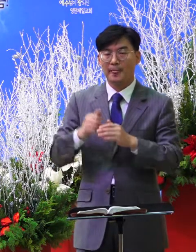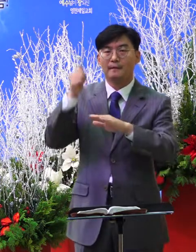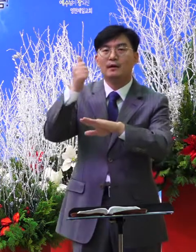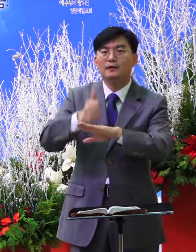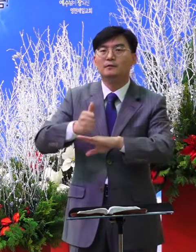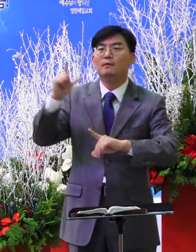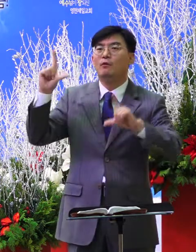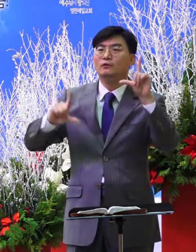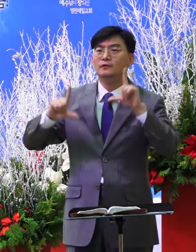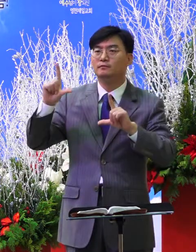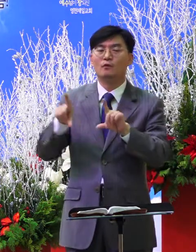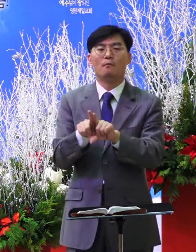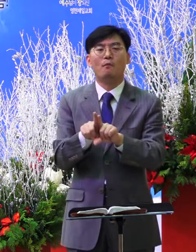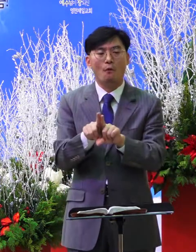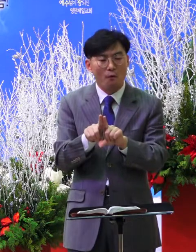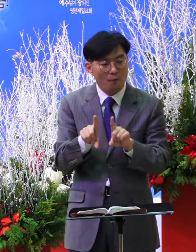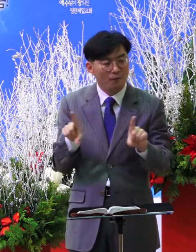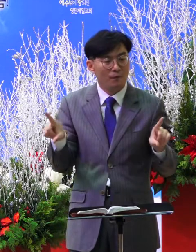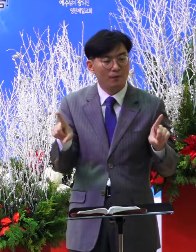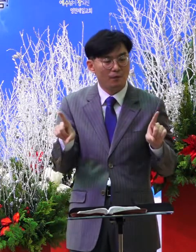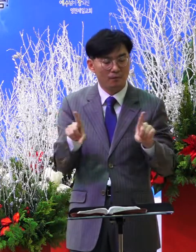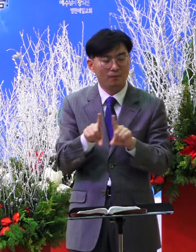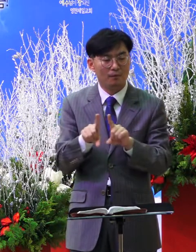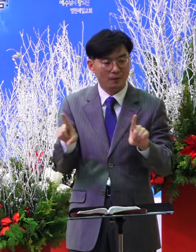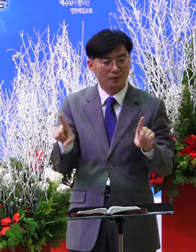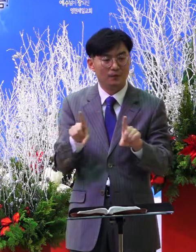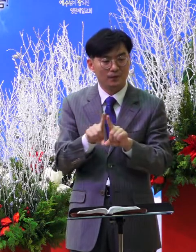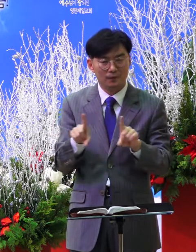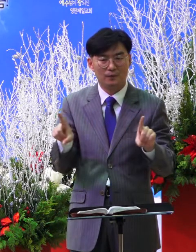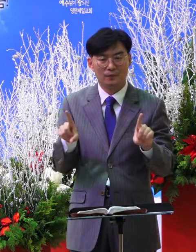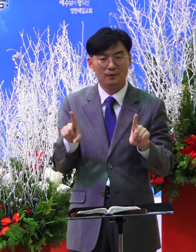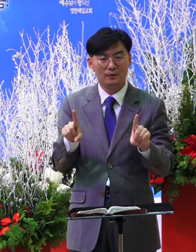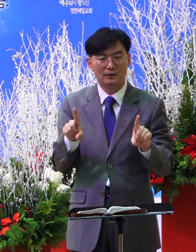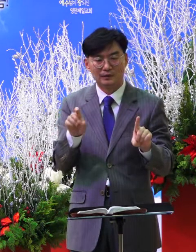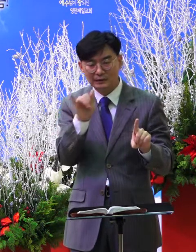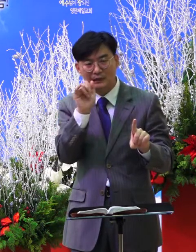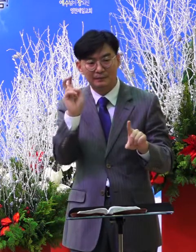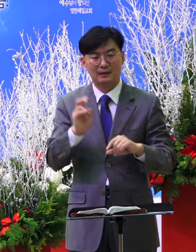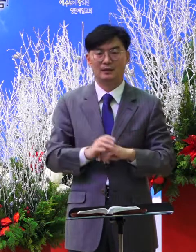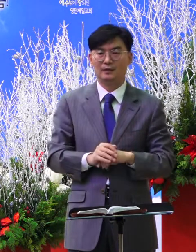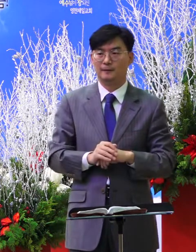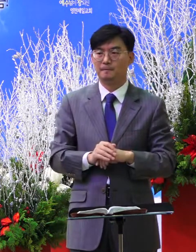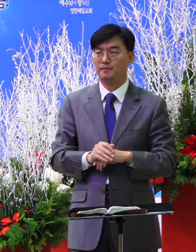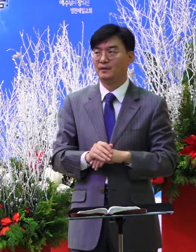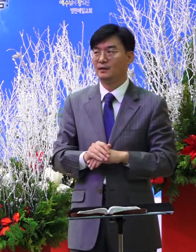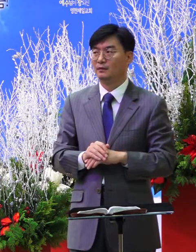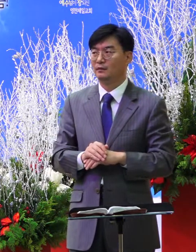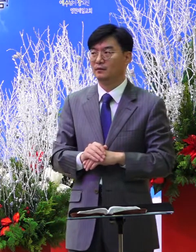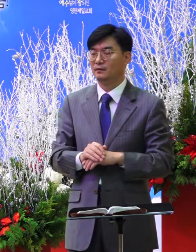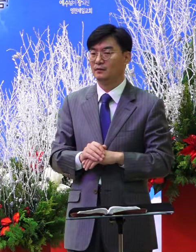우리들의 평범한 일상 같은 이야기를 예수님이 하셨습니다. 어떤 이야기입니까?